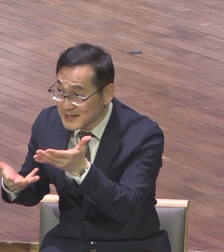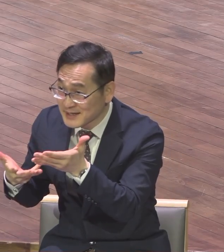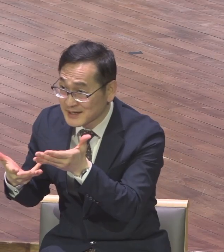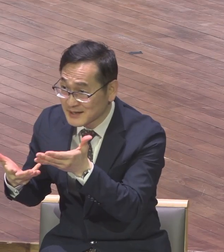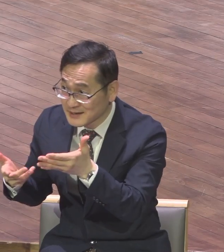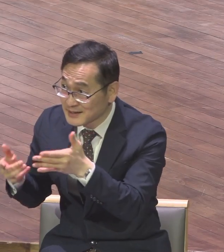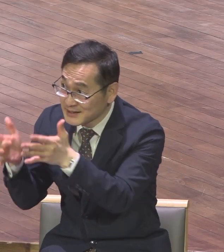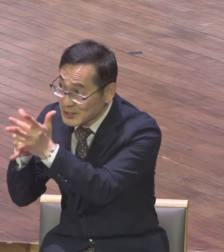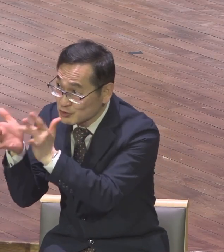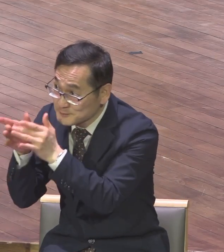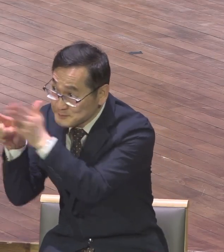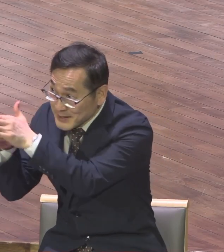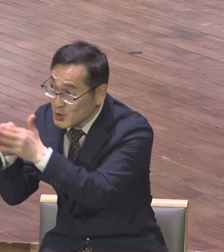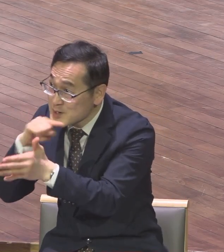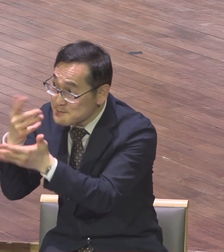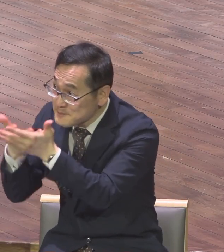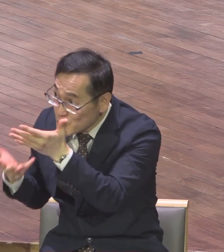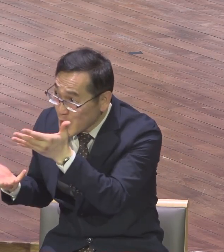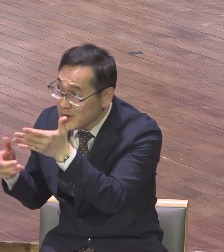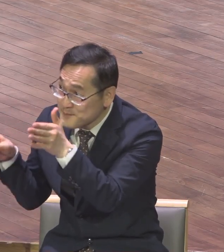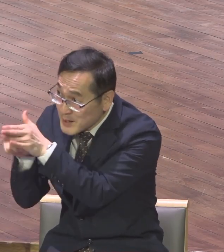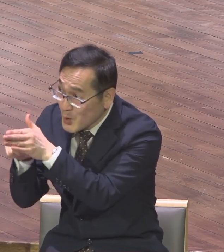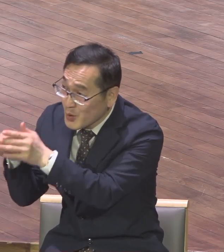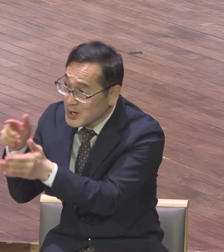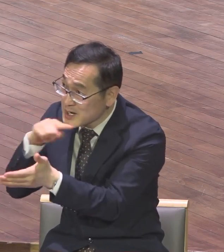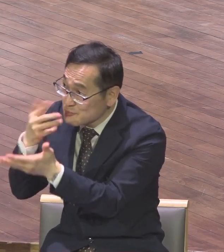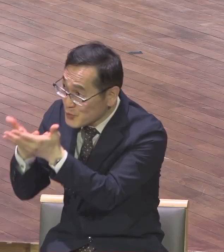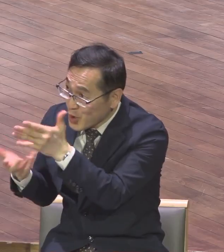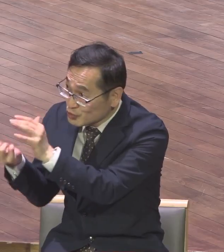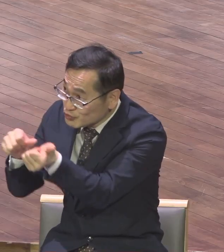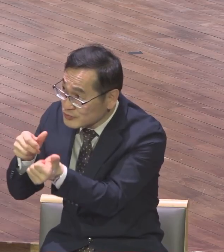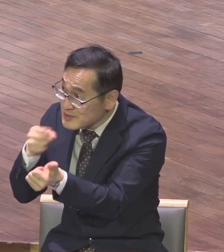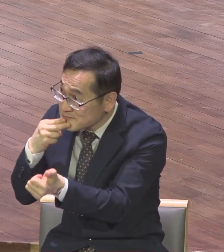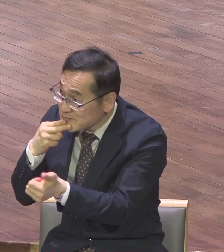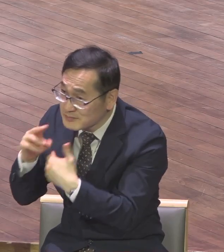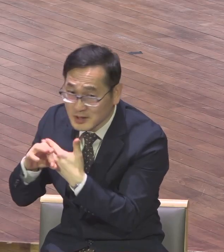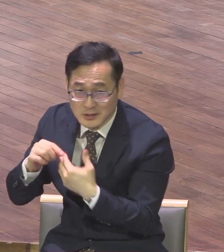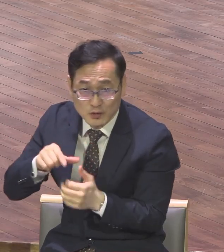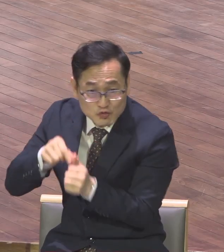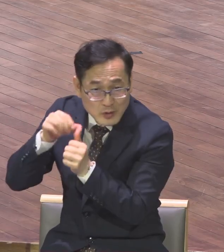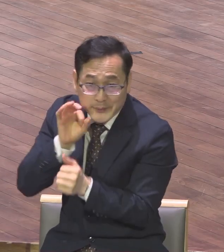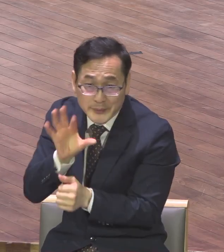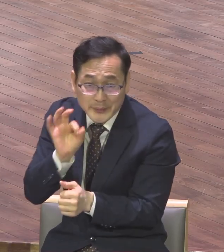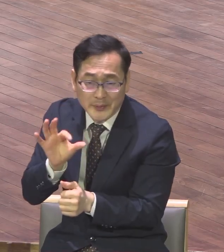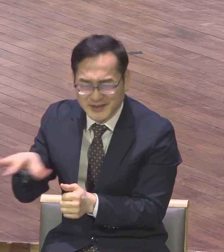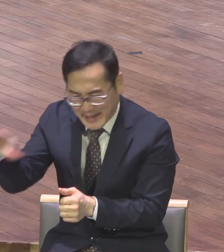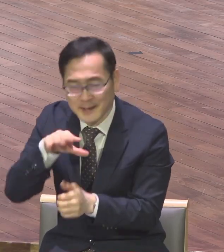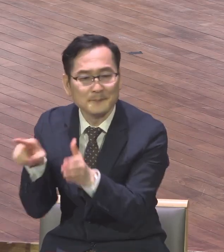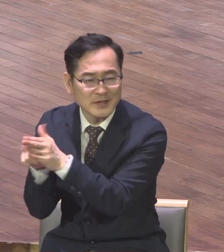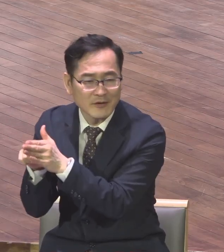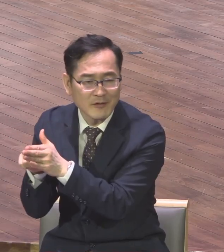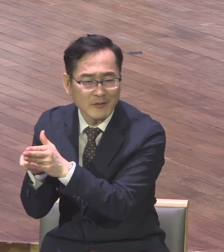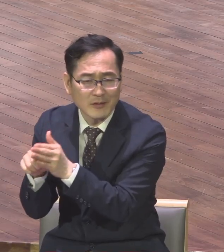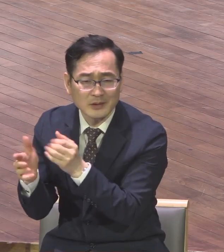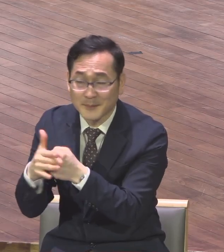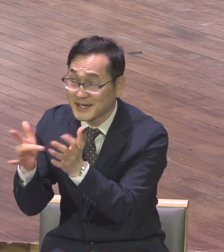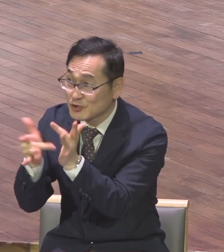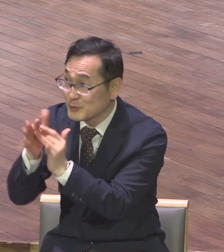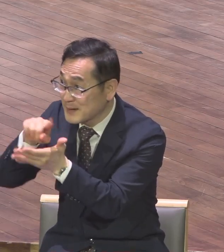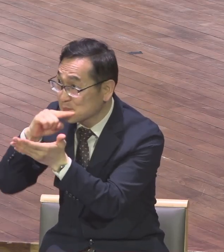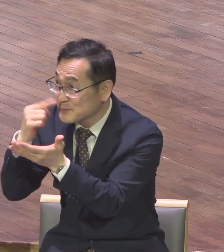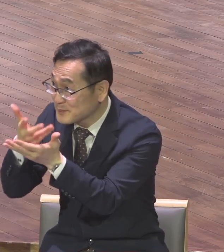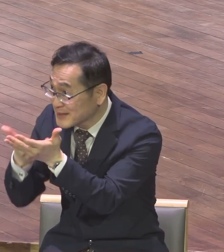다. 예수의 피 아니고는 구원 못 얻고 죄사 못 받잖아요. 예수의 피로 인해서 우리는 하나 된